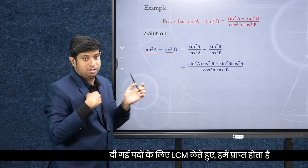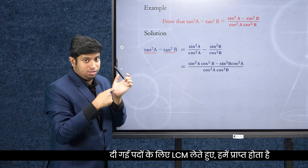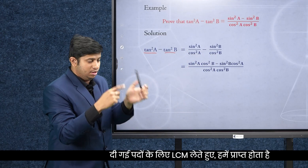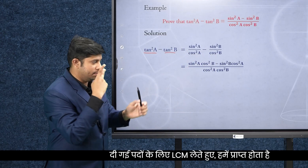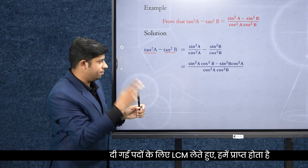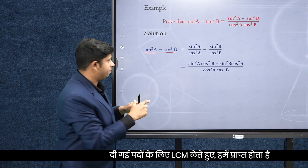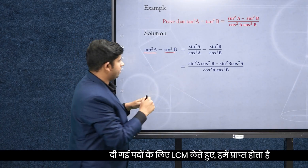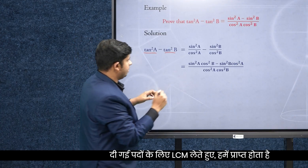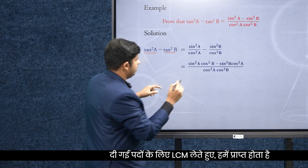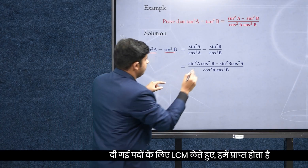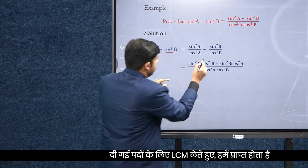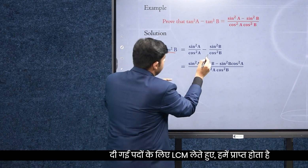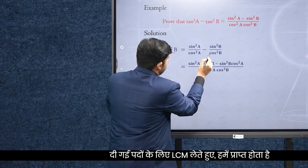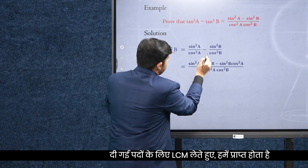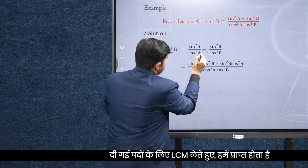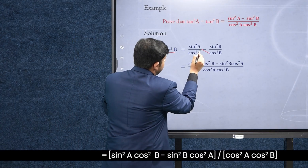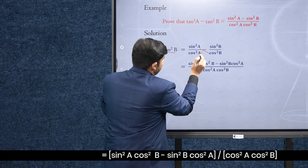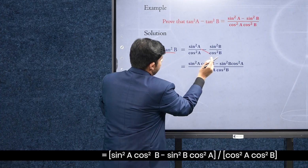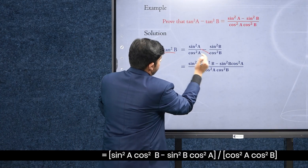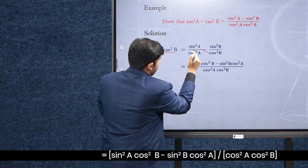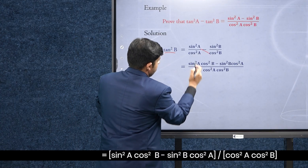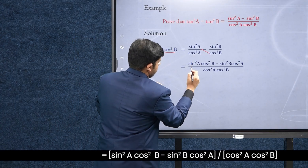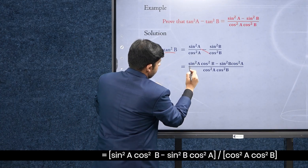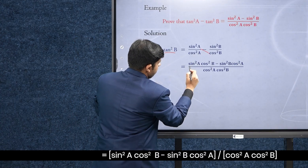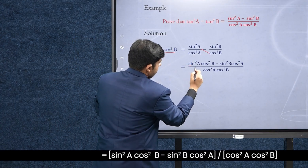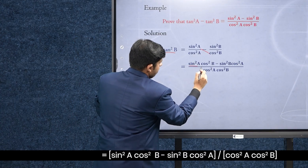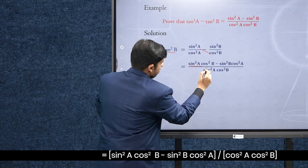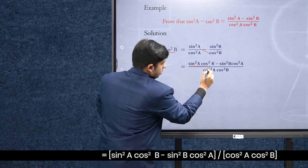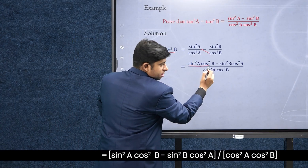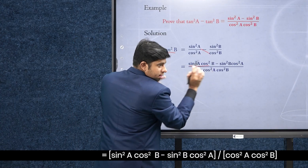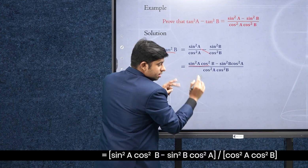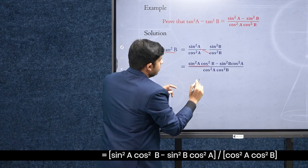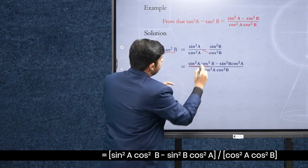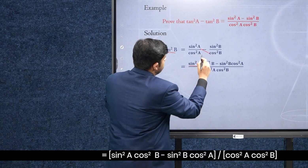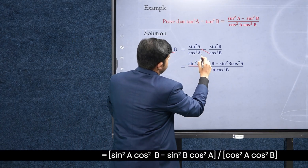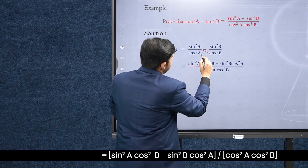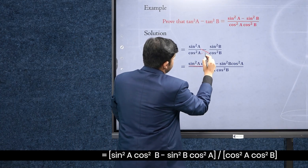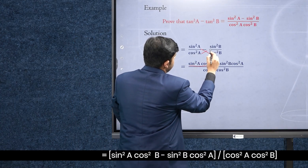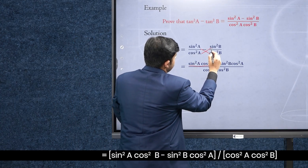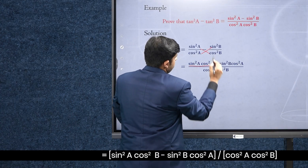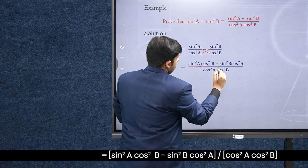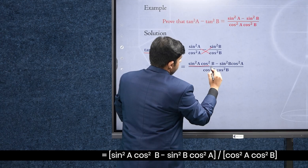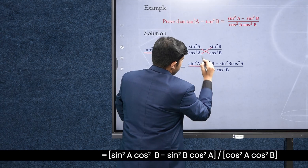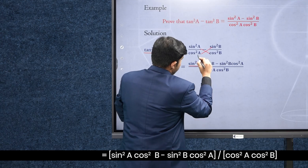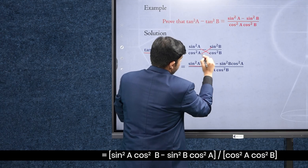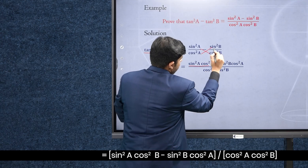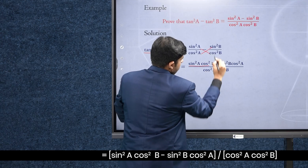लिए एलसीएम लेते हुए equals sin 2o cos 2b sin 2b cos 2a cos